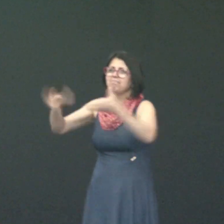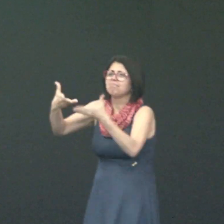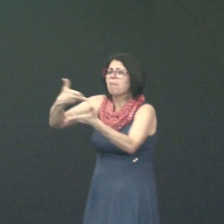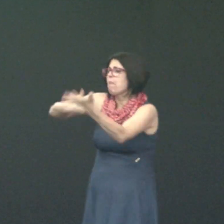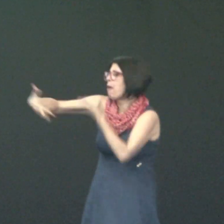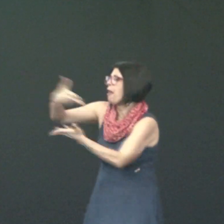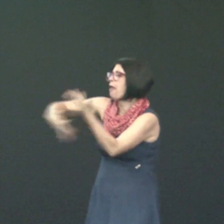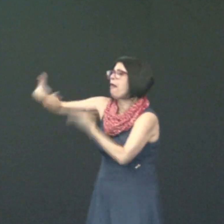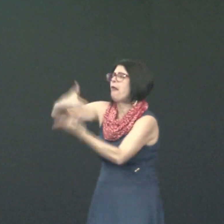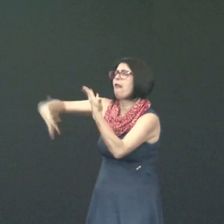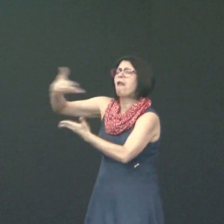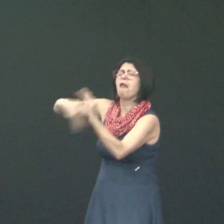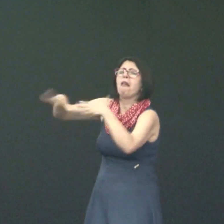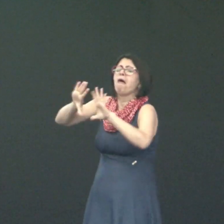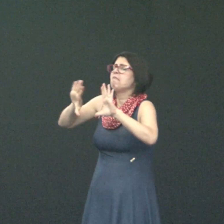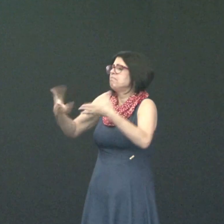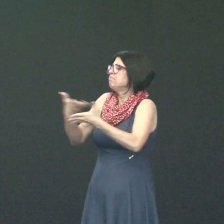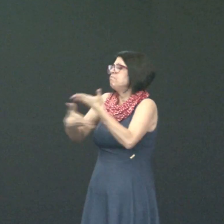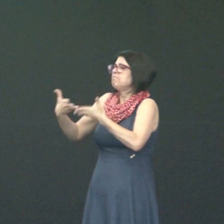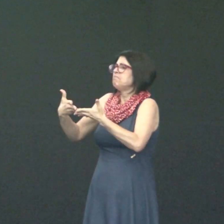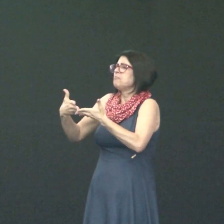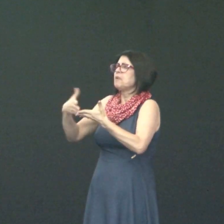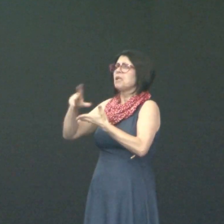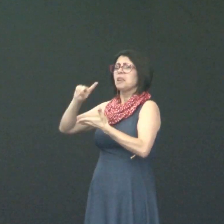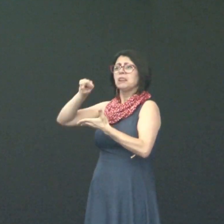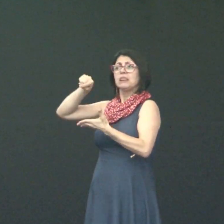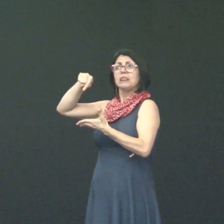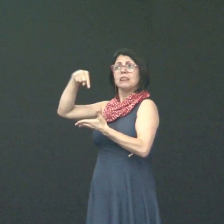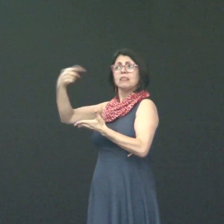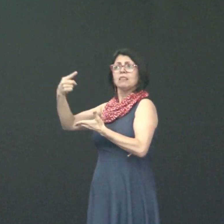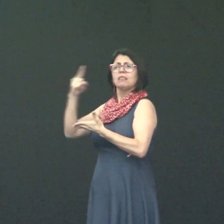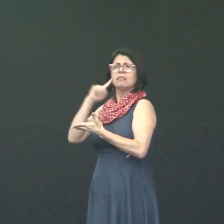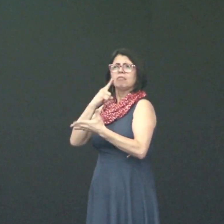da linguística e da troca das informações e dos contextos.